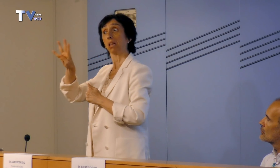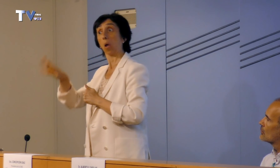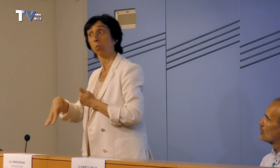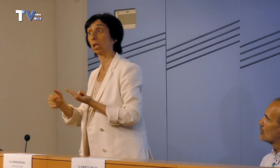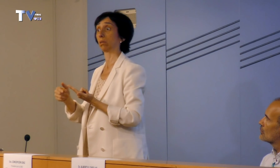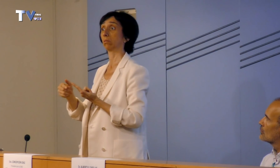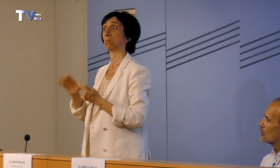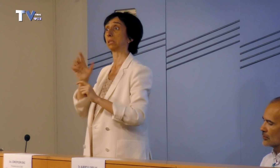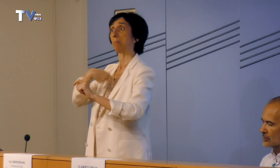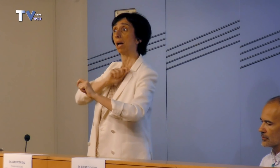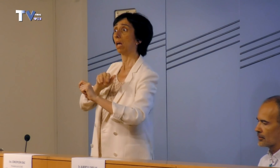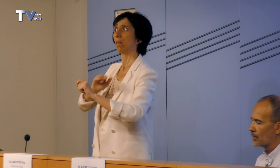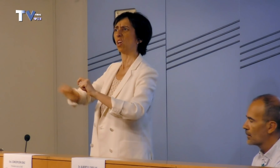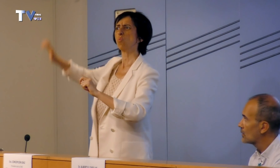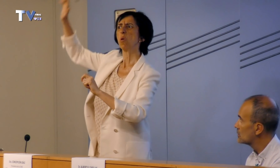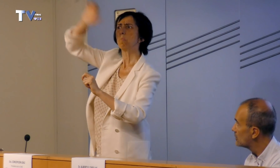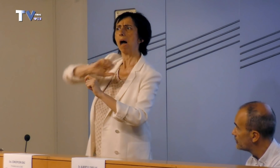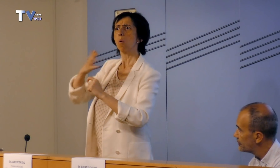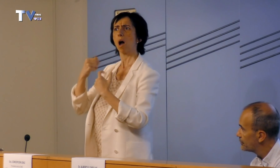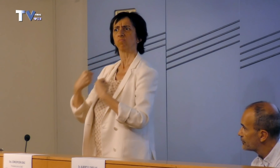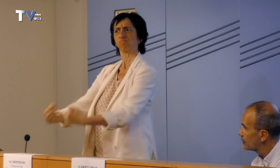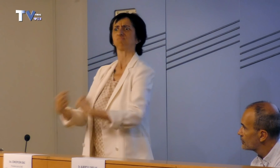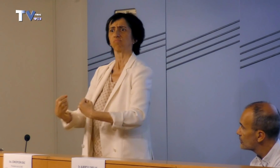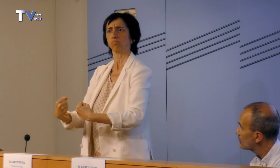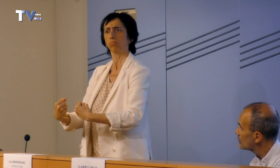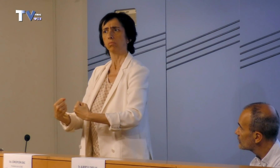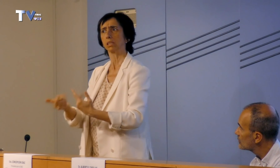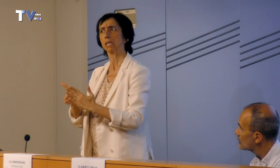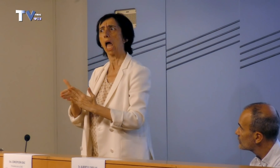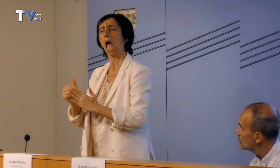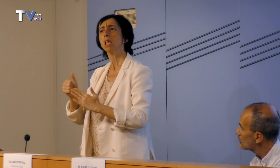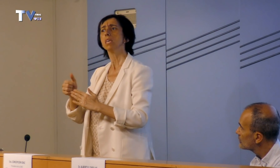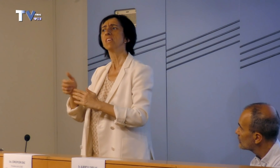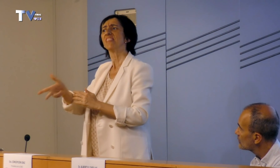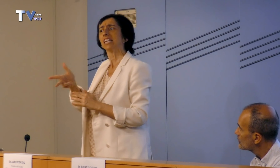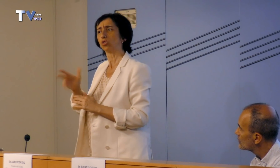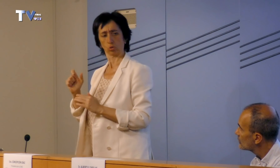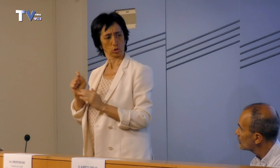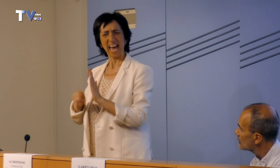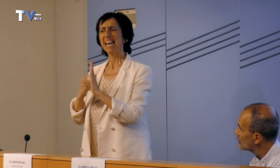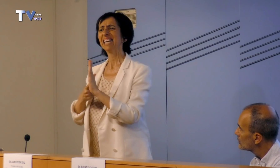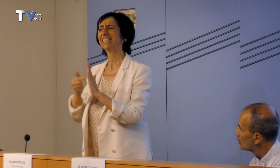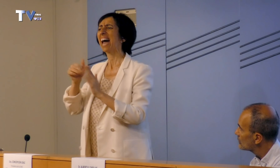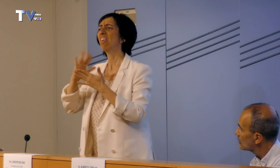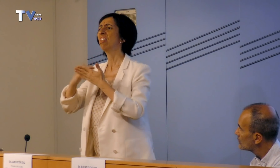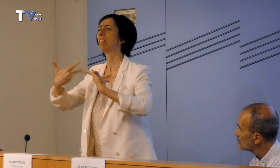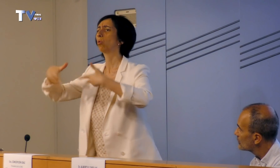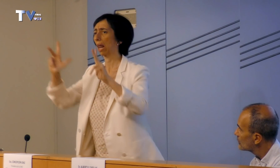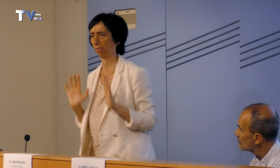hem construït una societat catalana, una societat espanyola, europea, molt forta, molt sòlida. Hem lluitat per lleis,